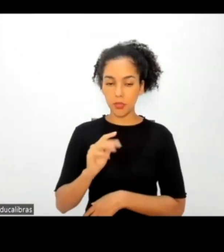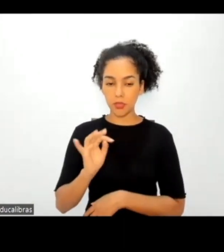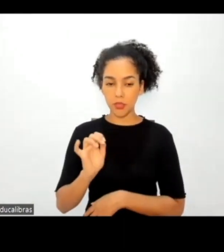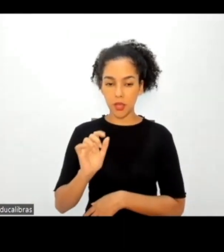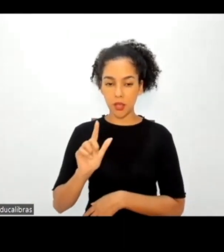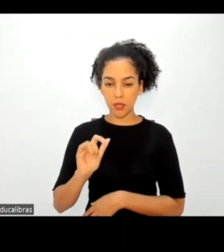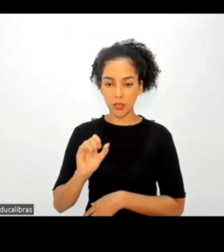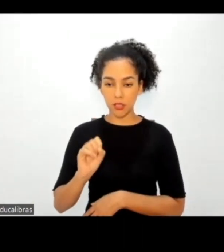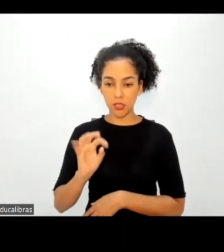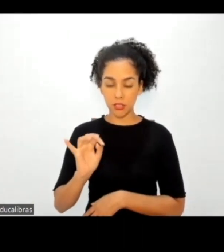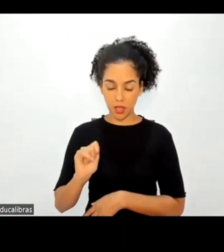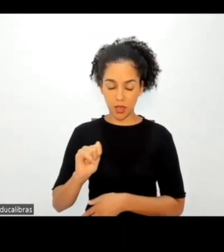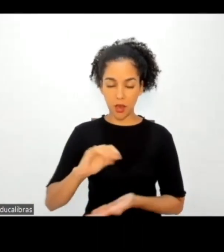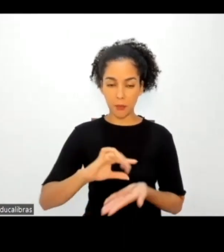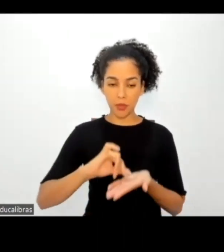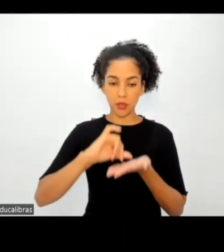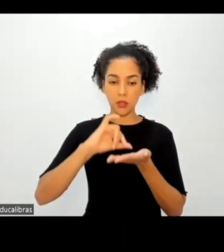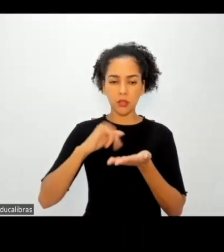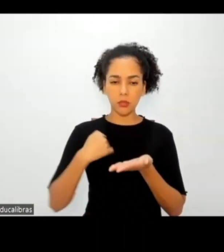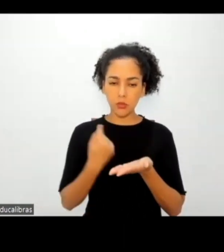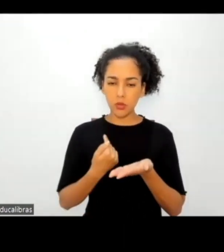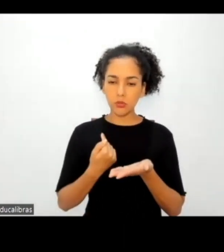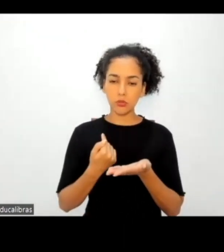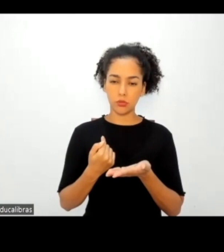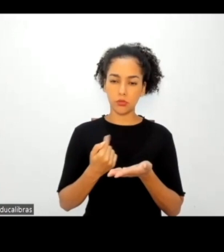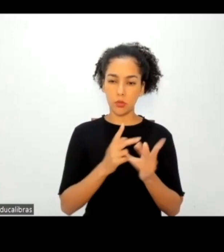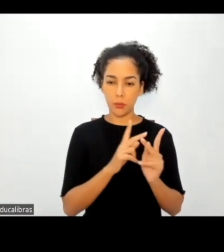projeto profissional se afiancia, né,